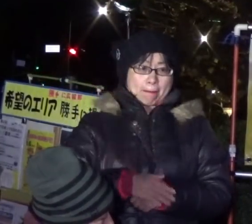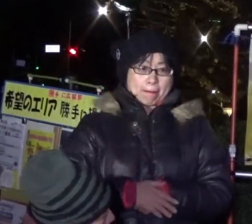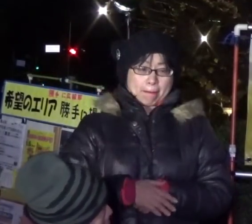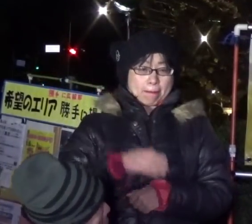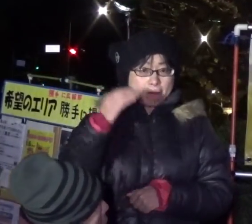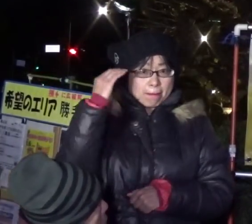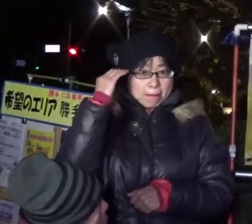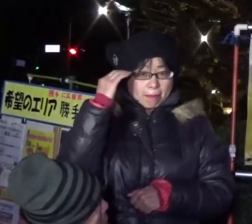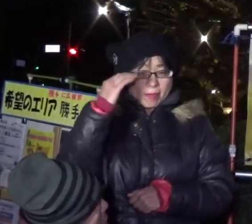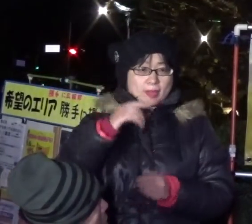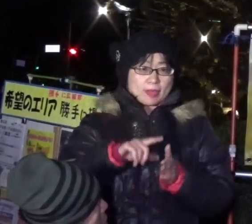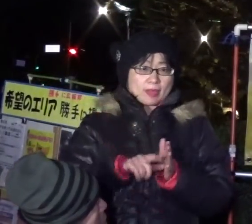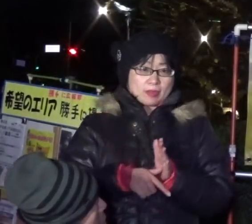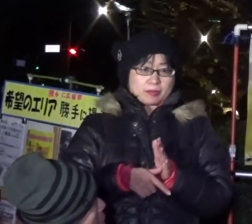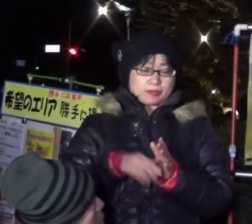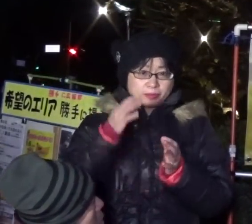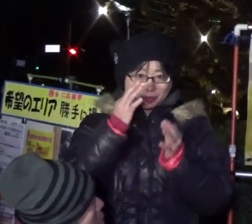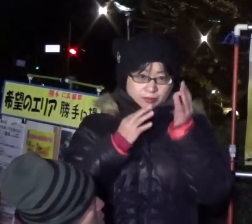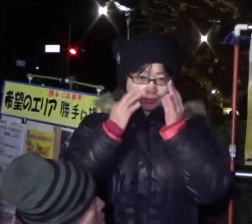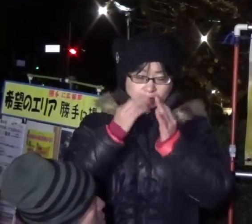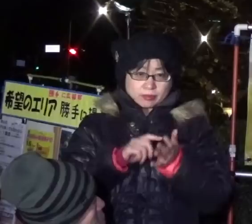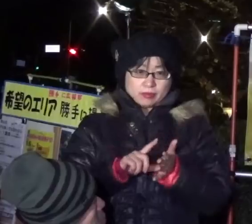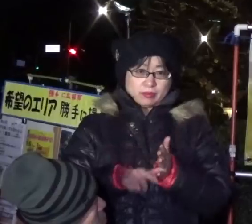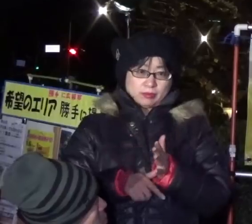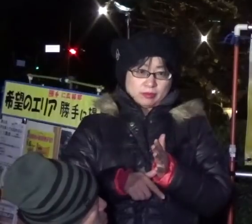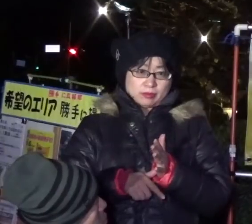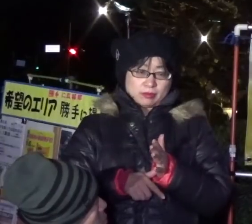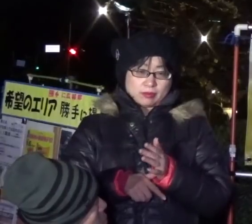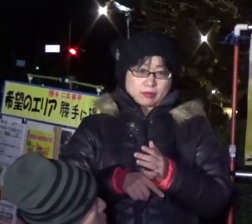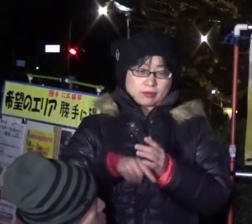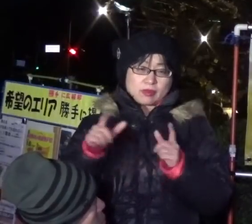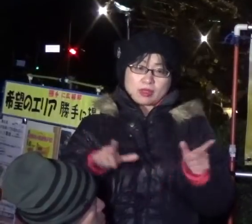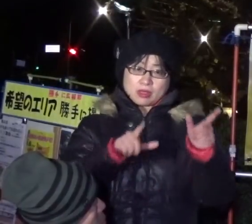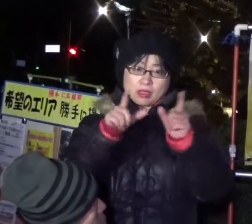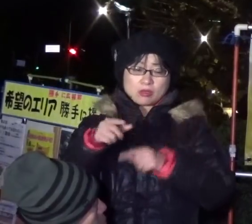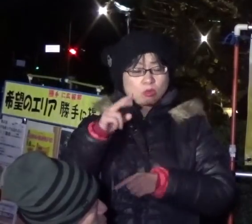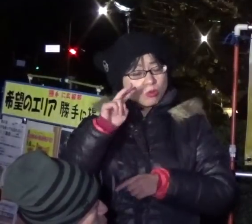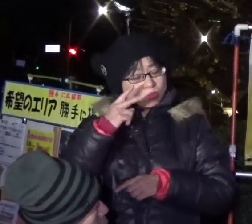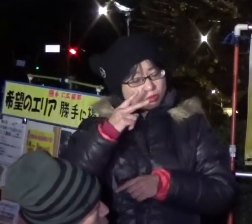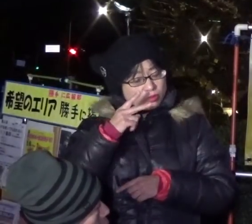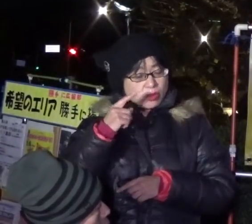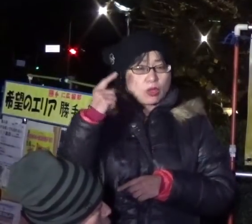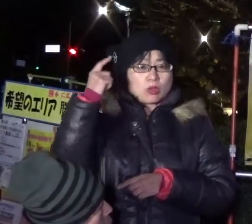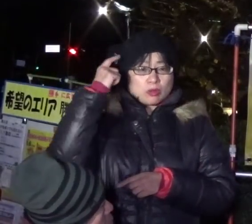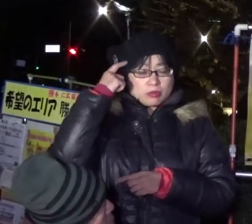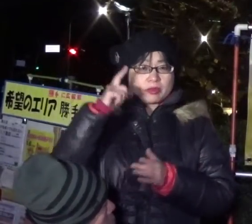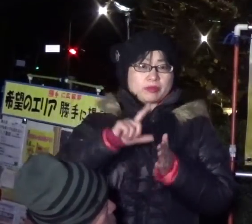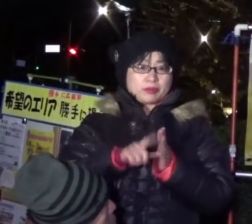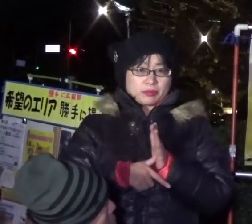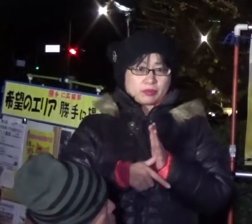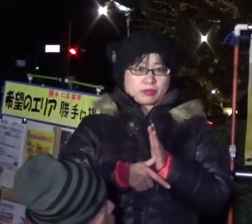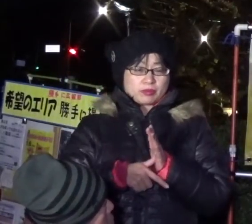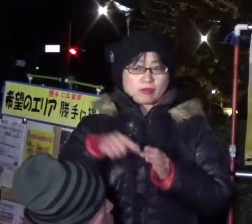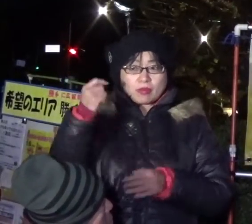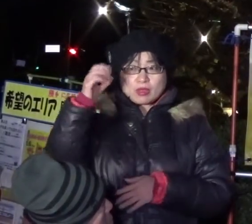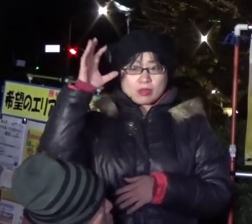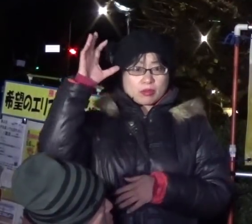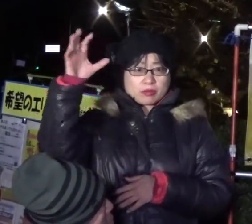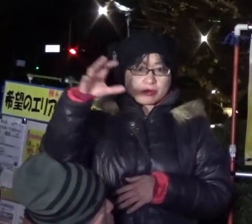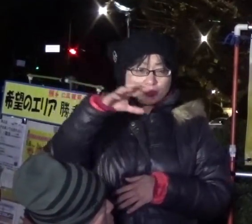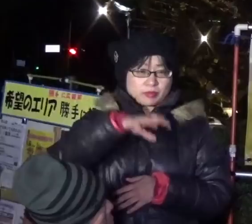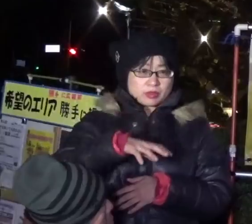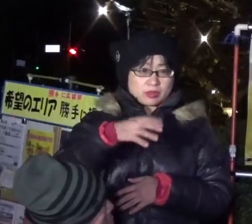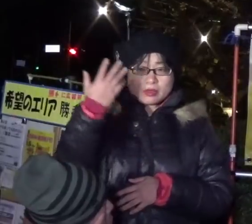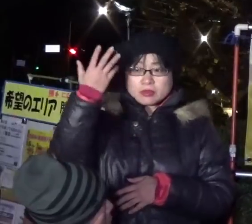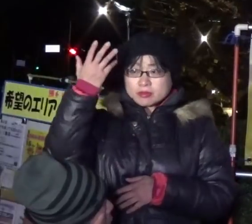困った時、辛い時、なんか世の中おかしいなって思った時は、希望のエリアのこと